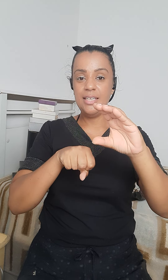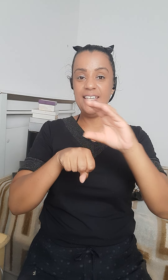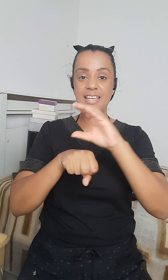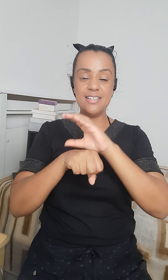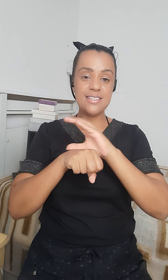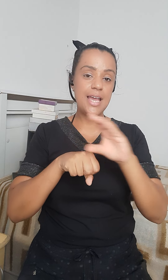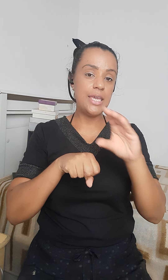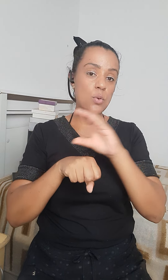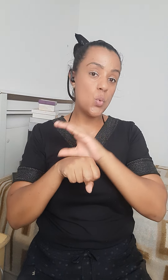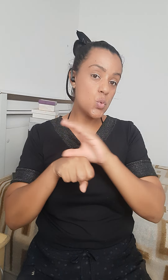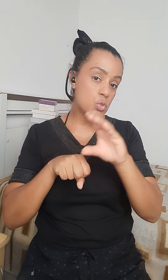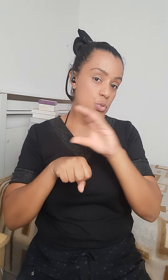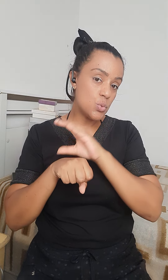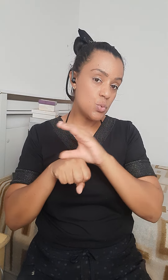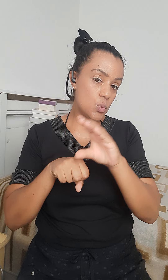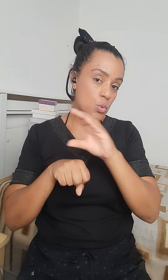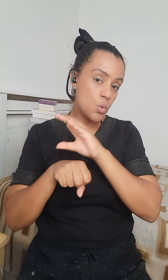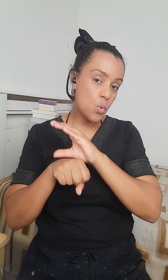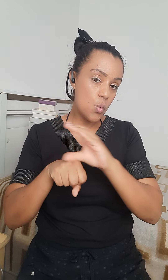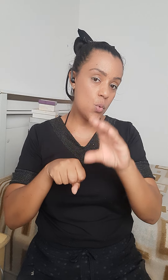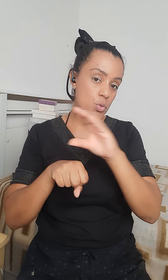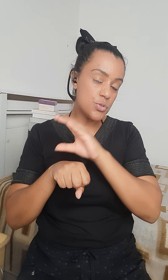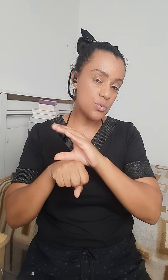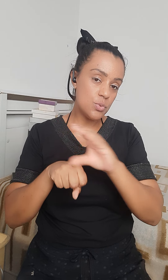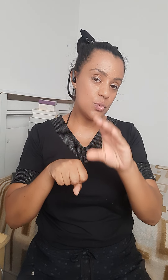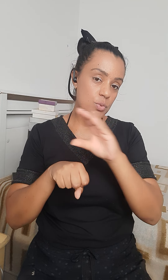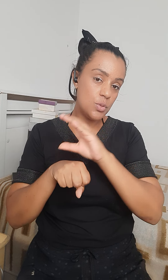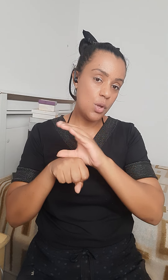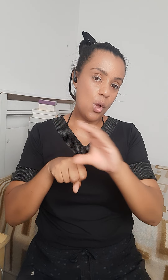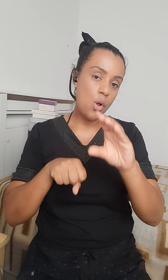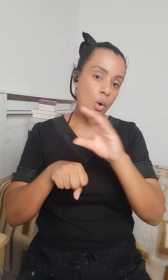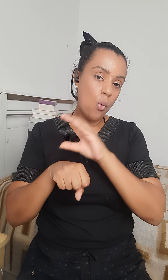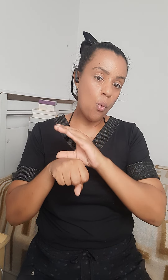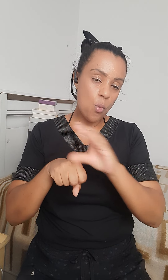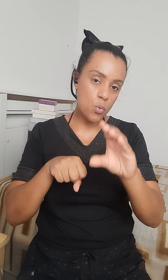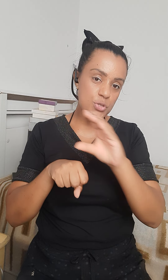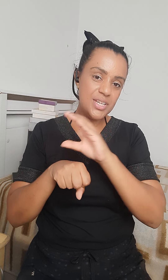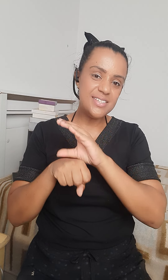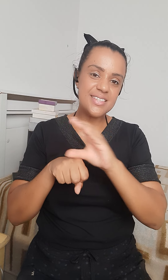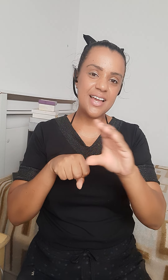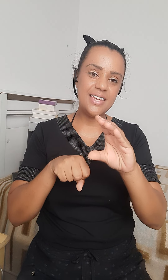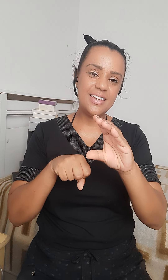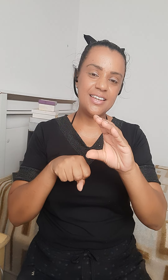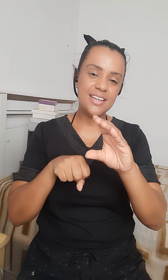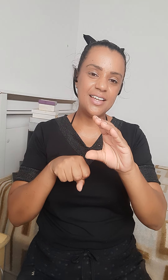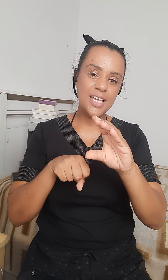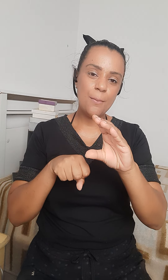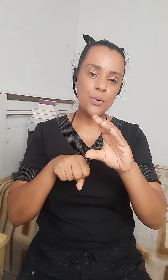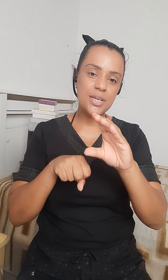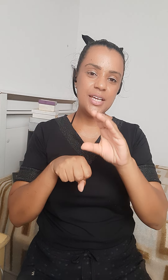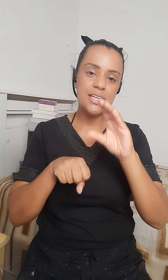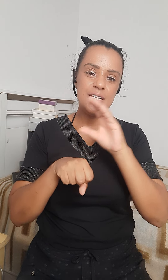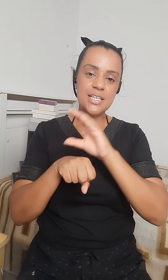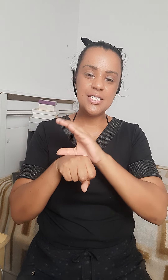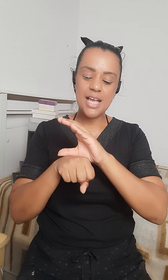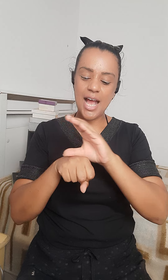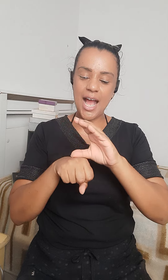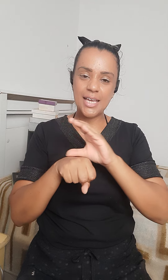E ele sai. Curso, curso. O curso, ele sai. Por quê?